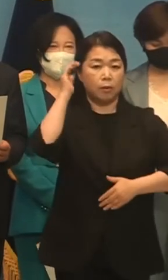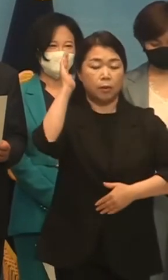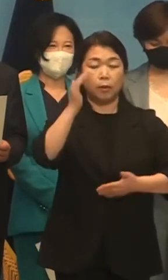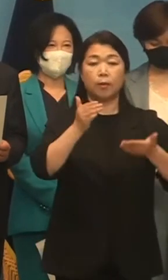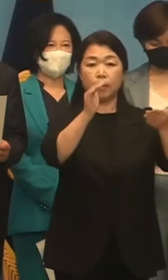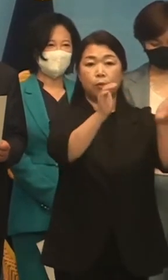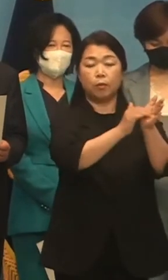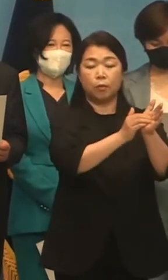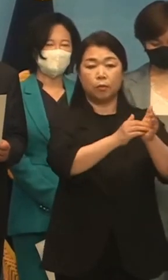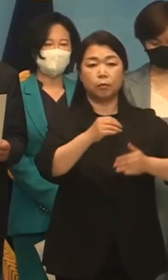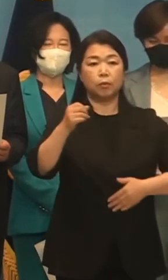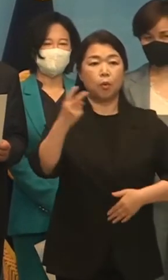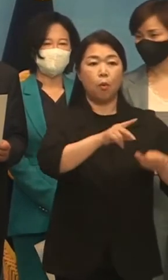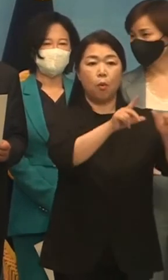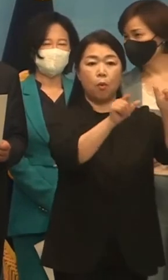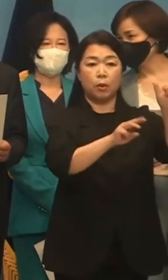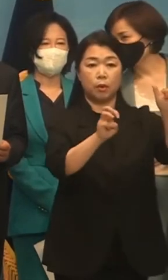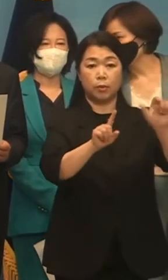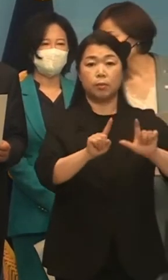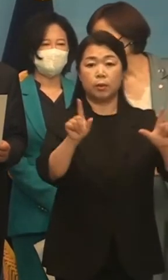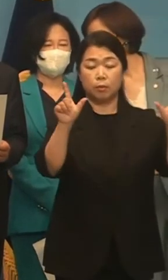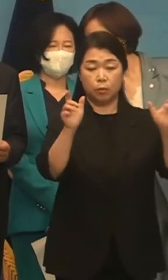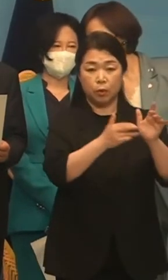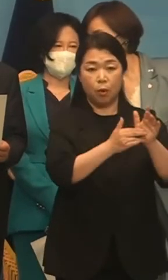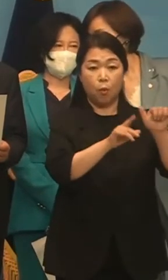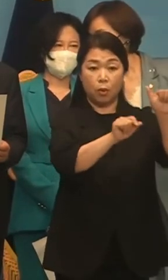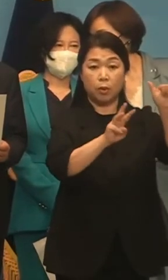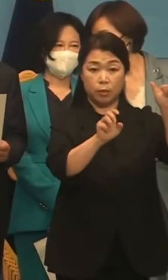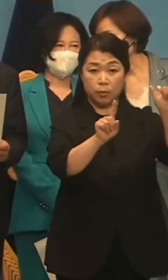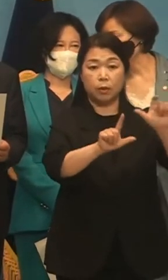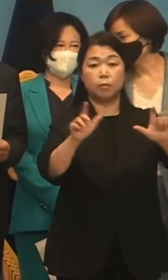발언했고요. 그리고 5월 31일부터